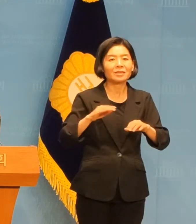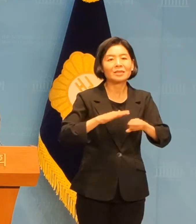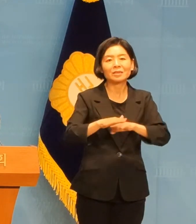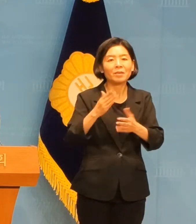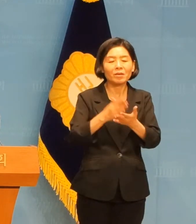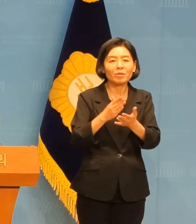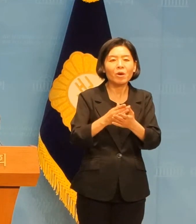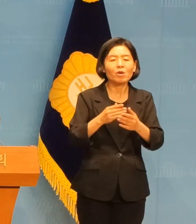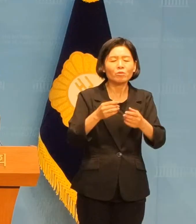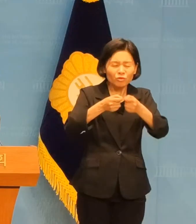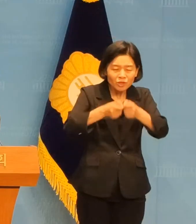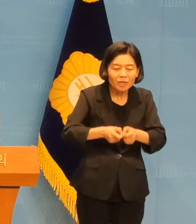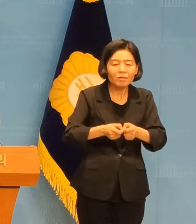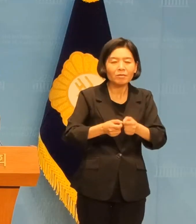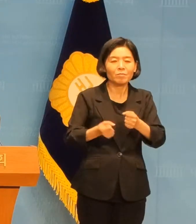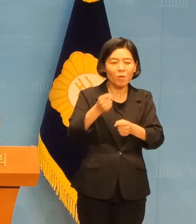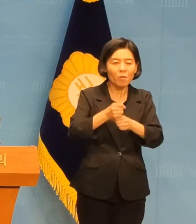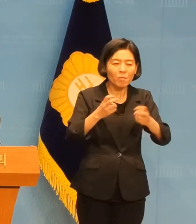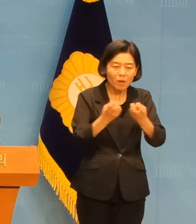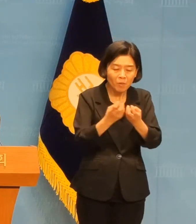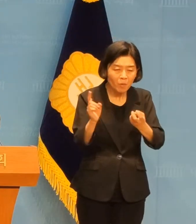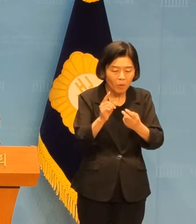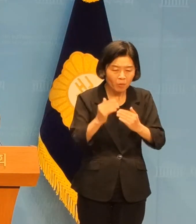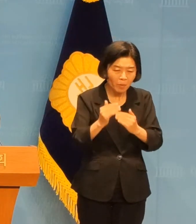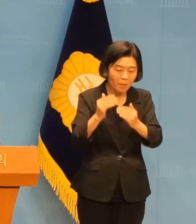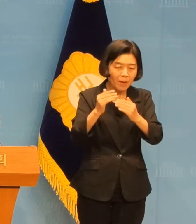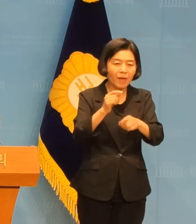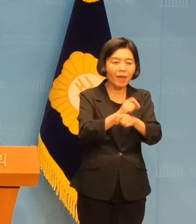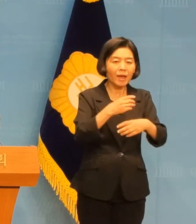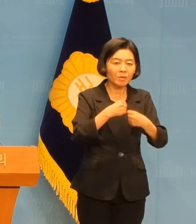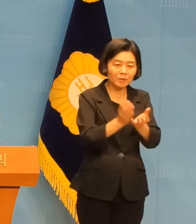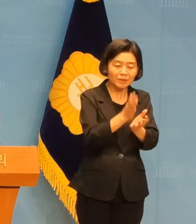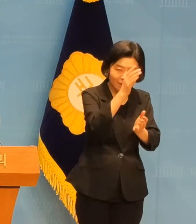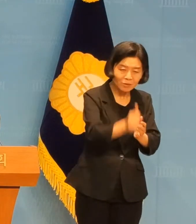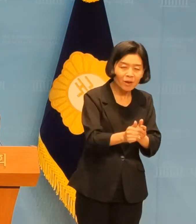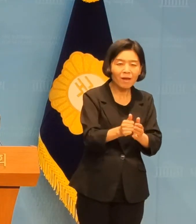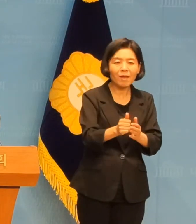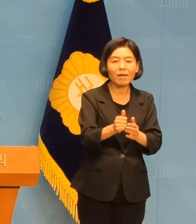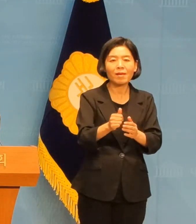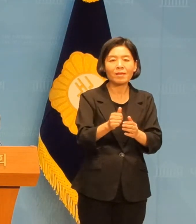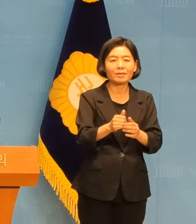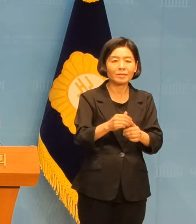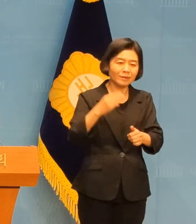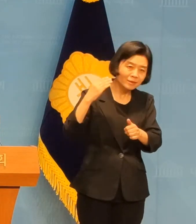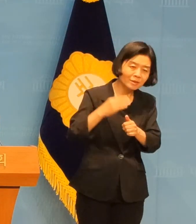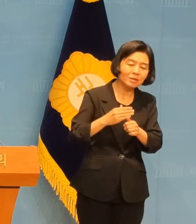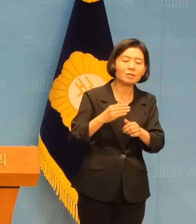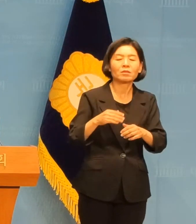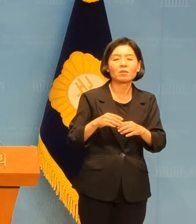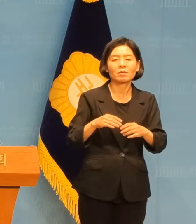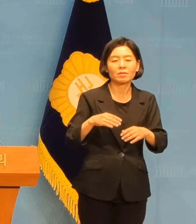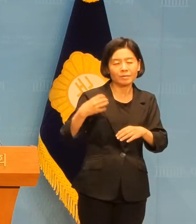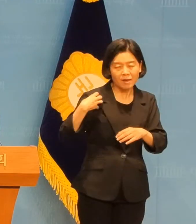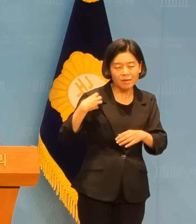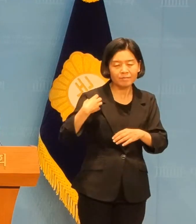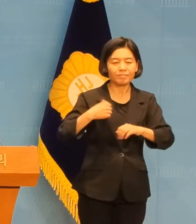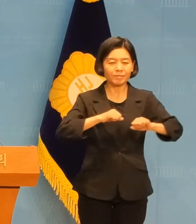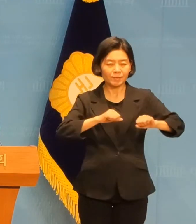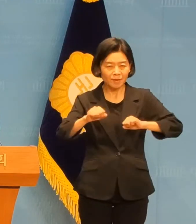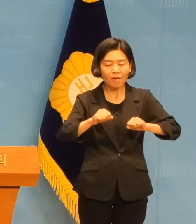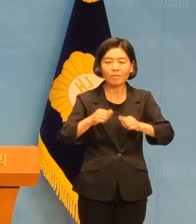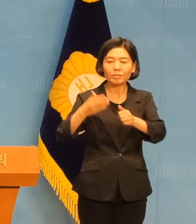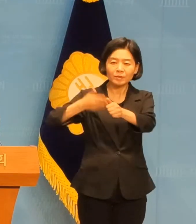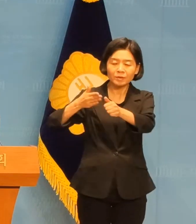제시하고 행정안전부 장관 경질 등 책임 있는 조치를 다해야 합니다. 국민들이